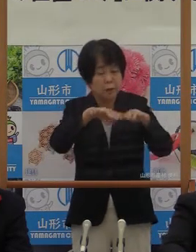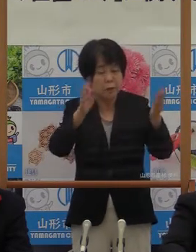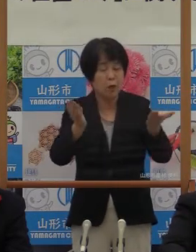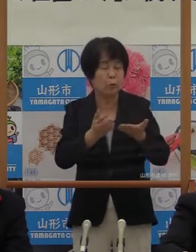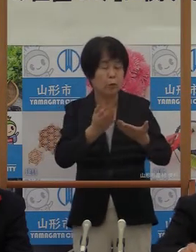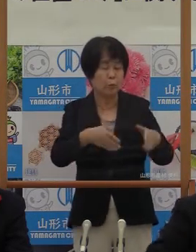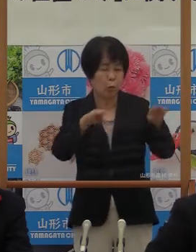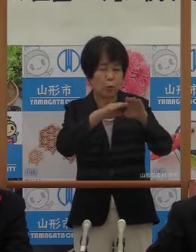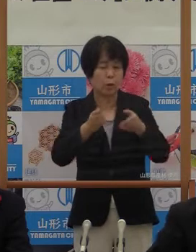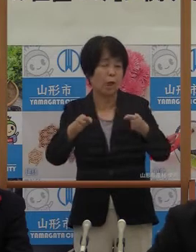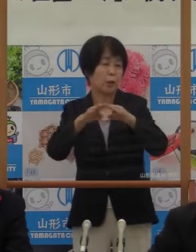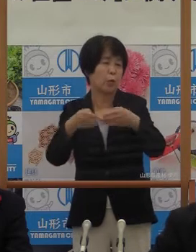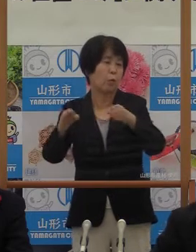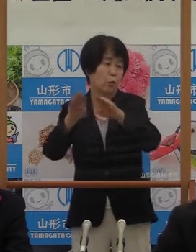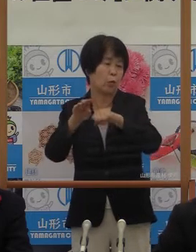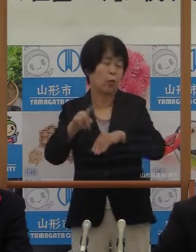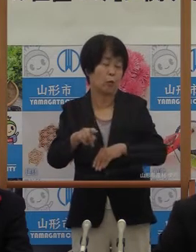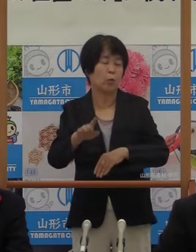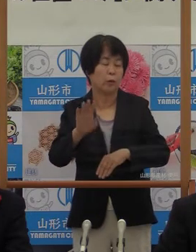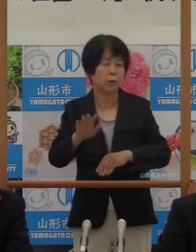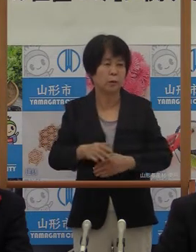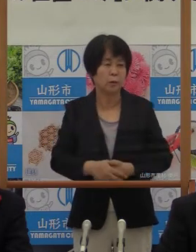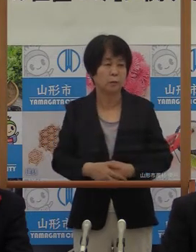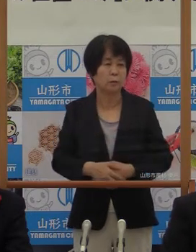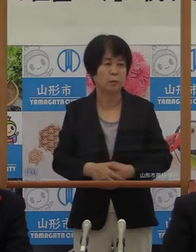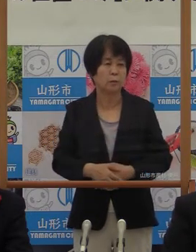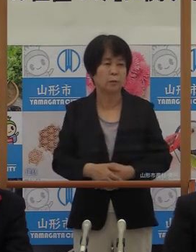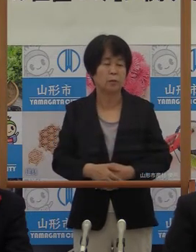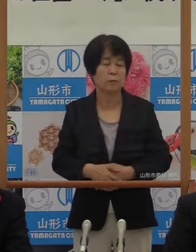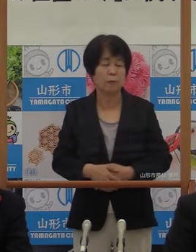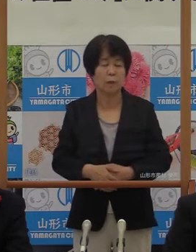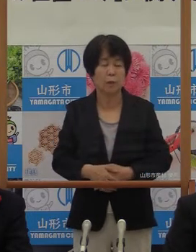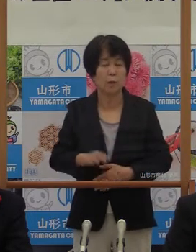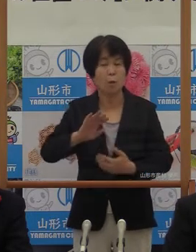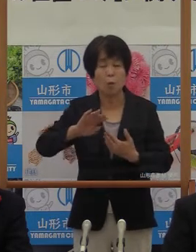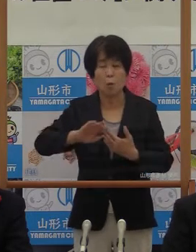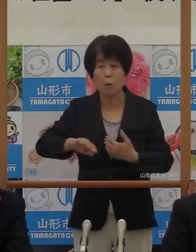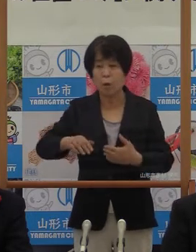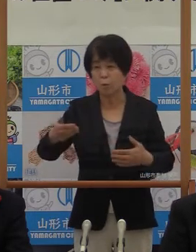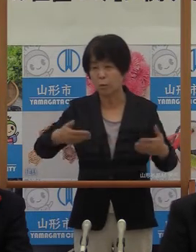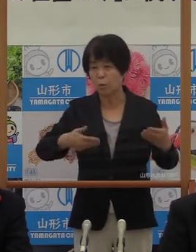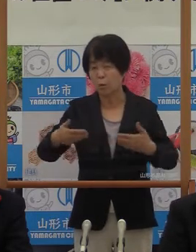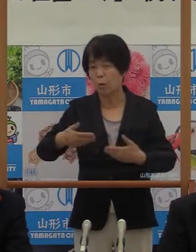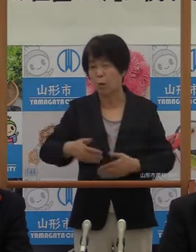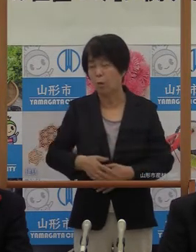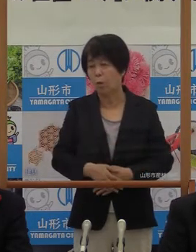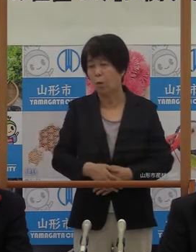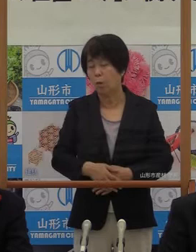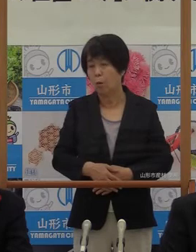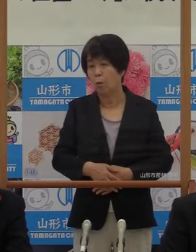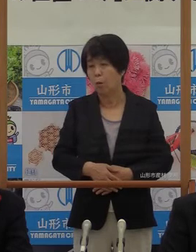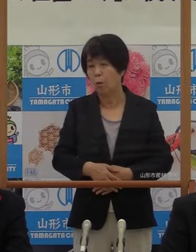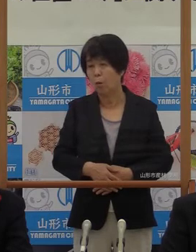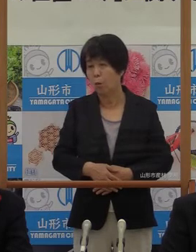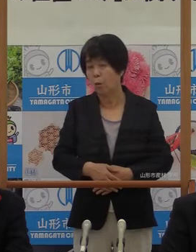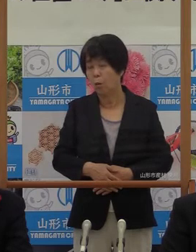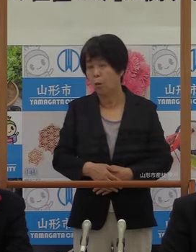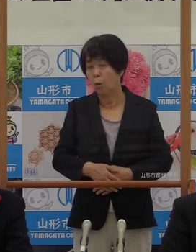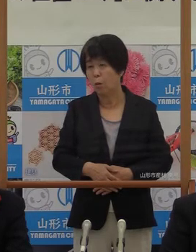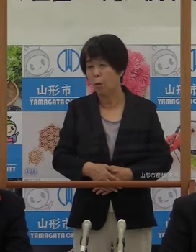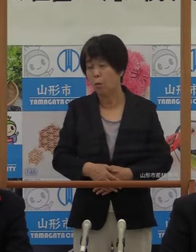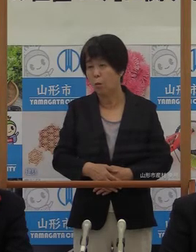わかりました、ありがとうございました。 はい、では他にご質問ございませんでしょうか。山形新聞さんお願いいたします。